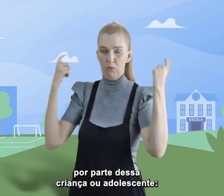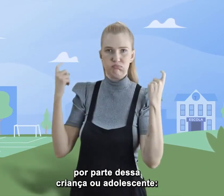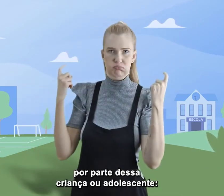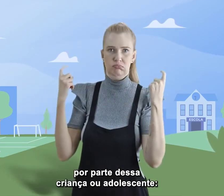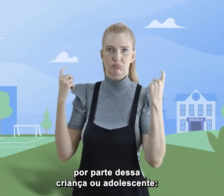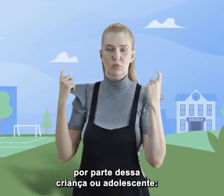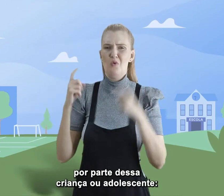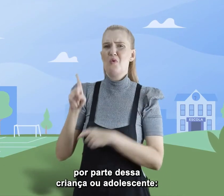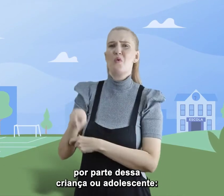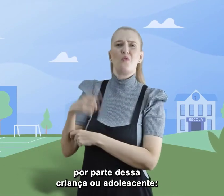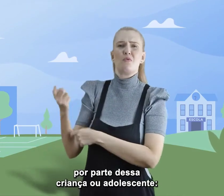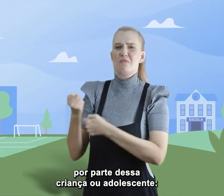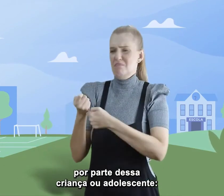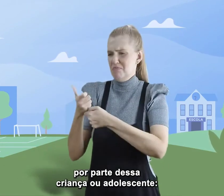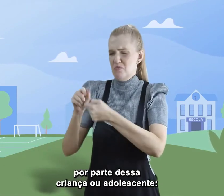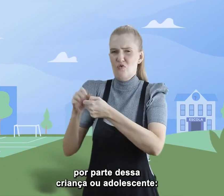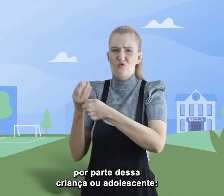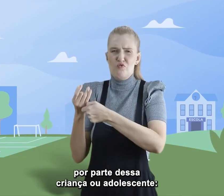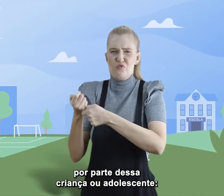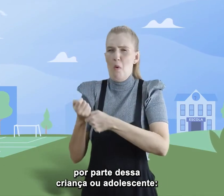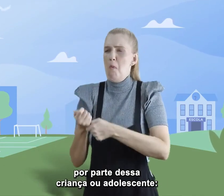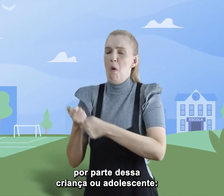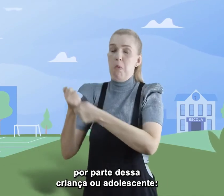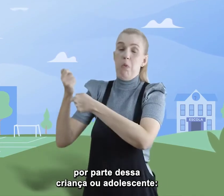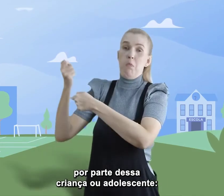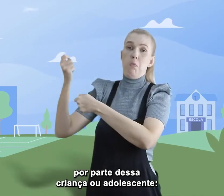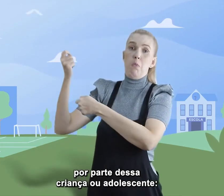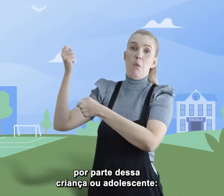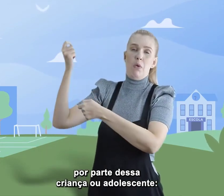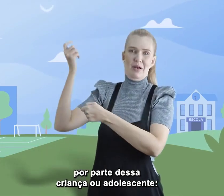parte dessa criança ou adolescente.